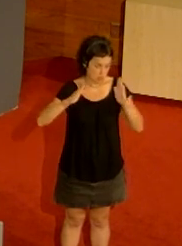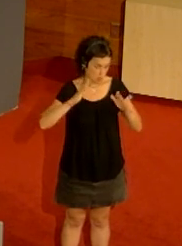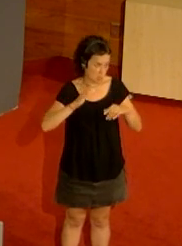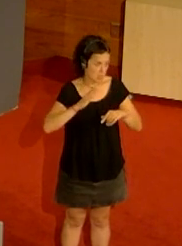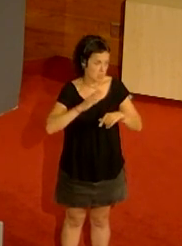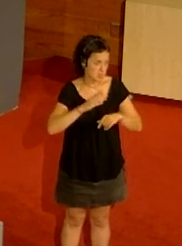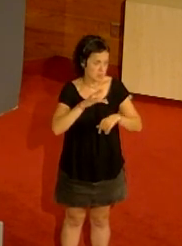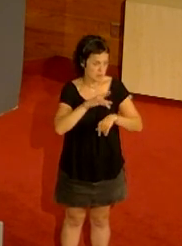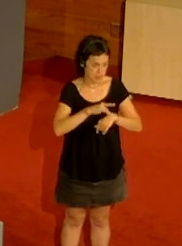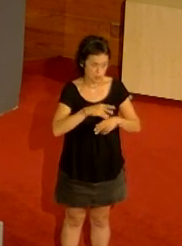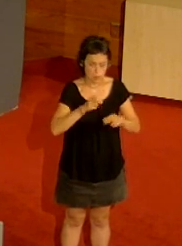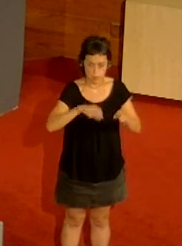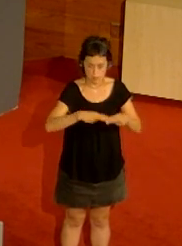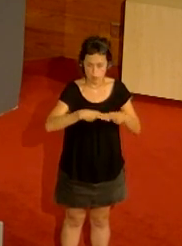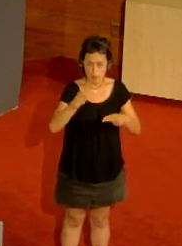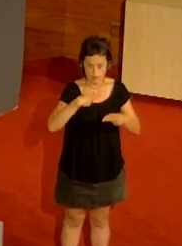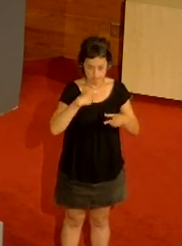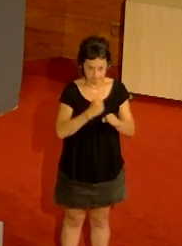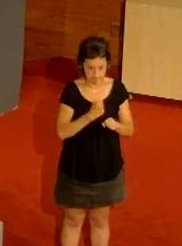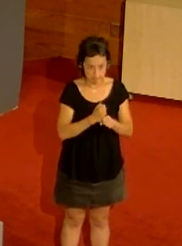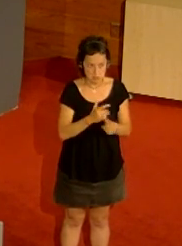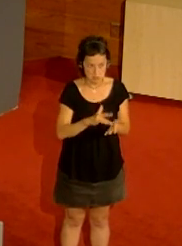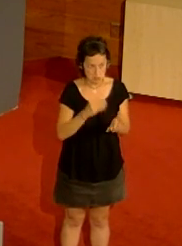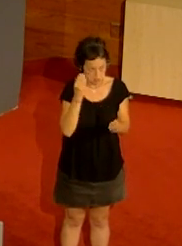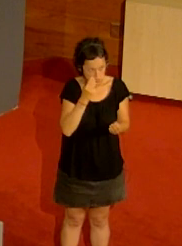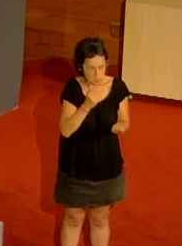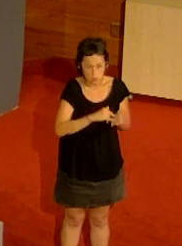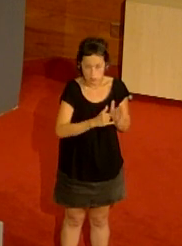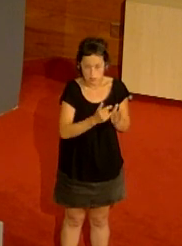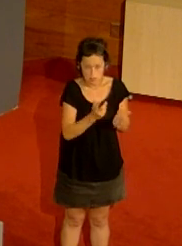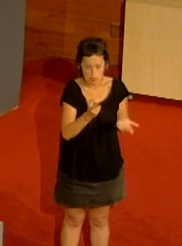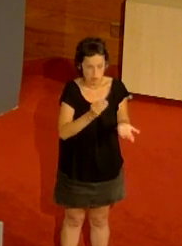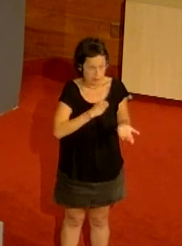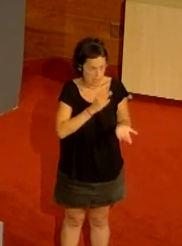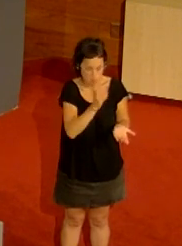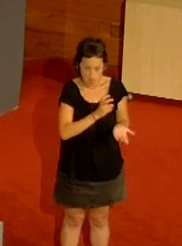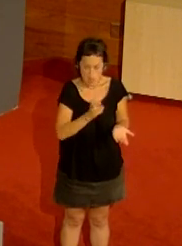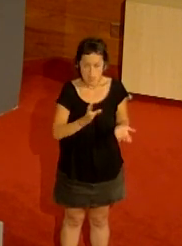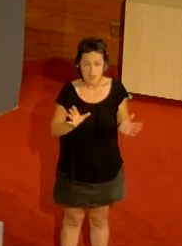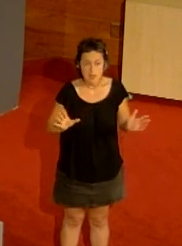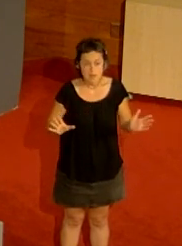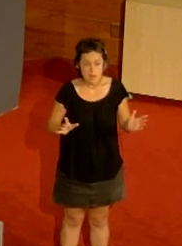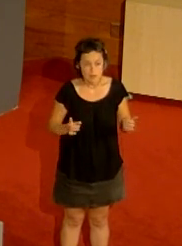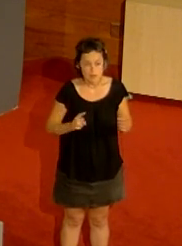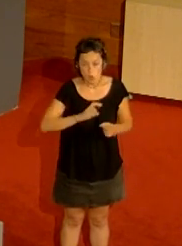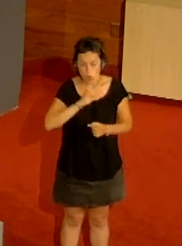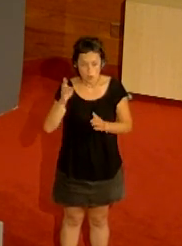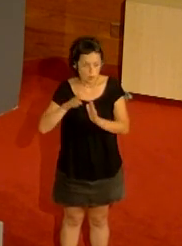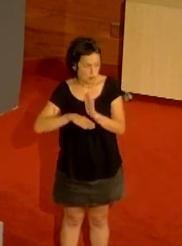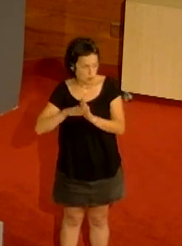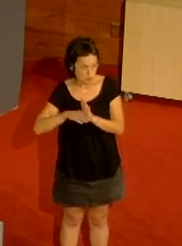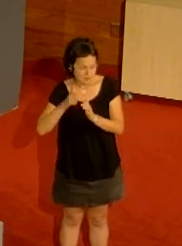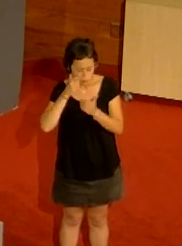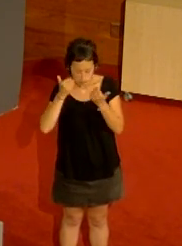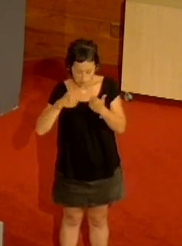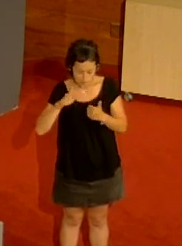yo pienso que hay muchas cosas que valen la pena. Pero luego ves que hay programas que no son humanitarios, que, bueno, que son,